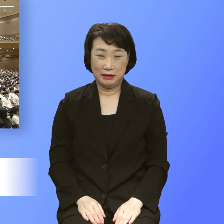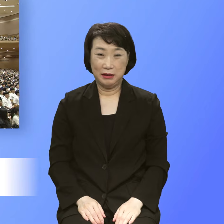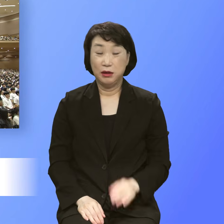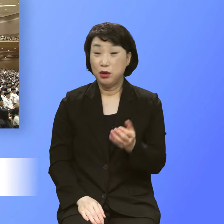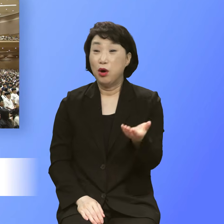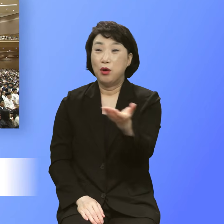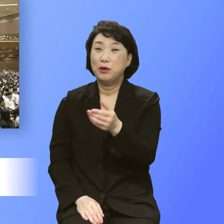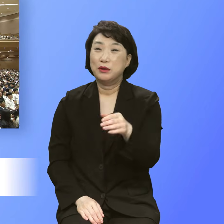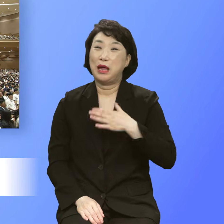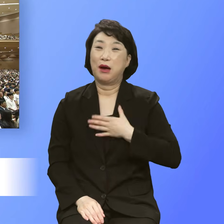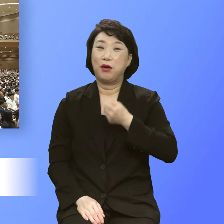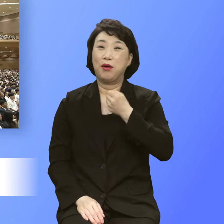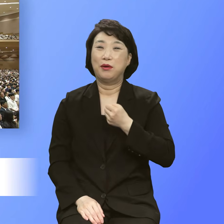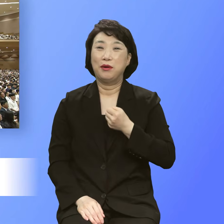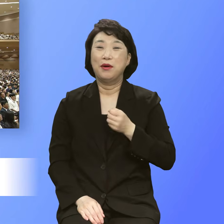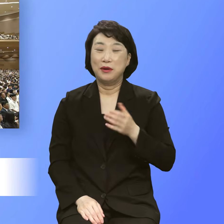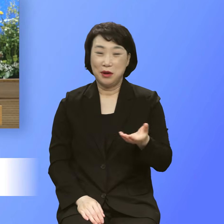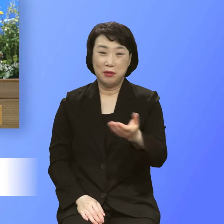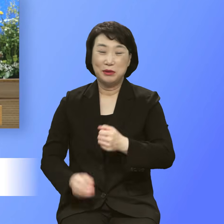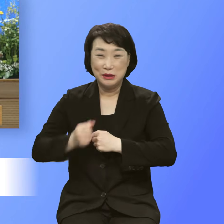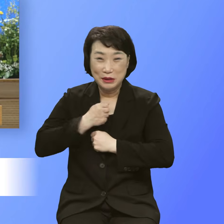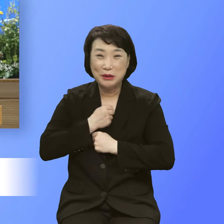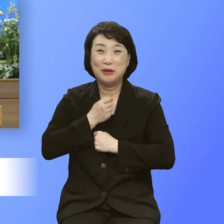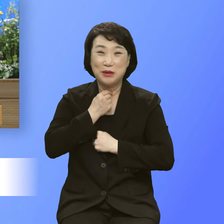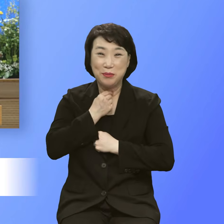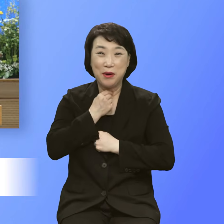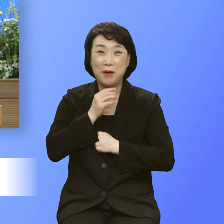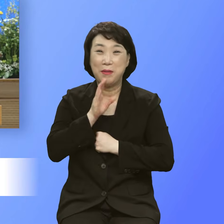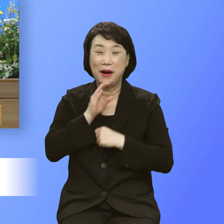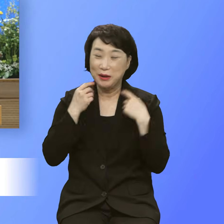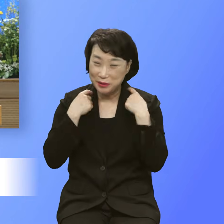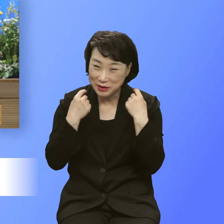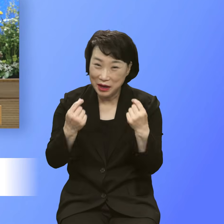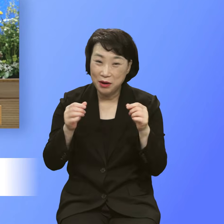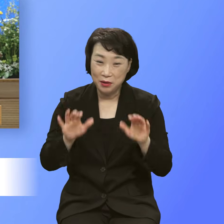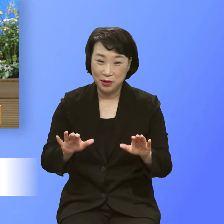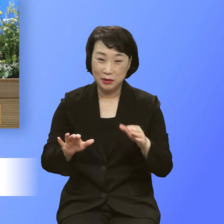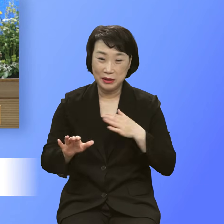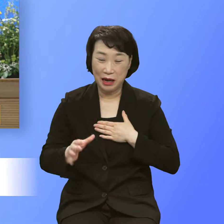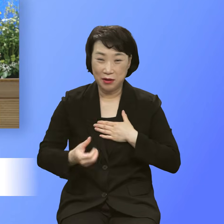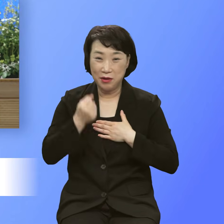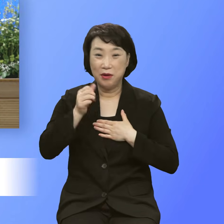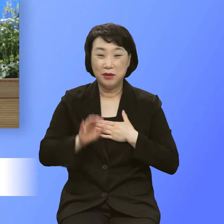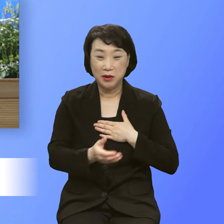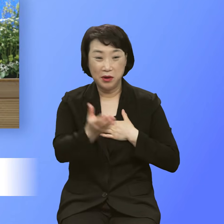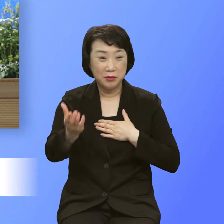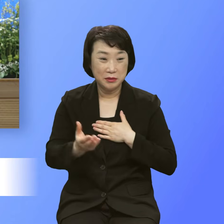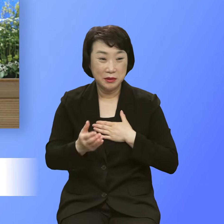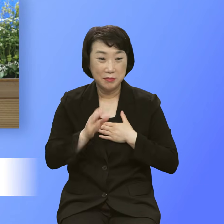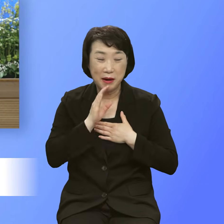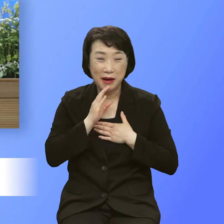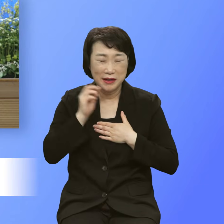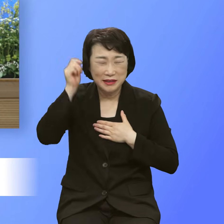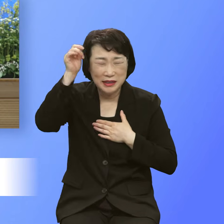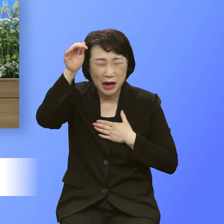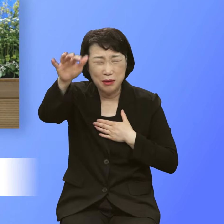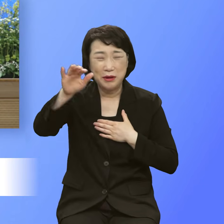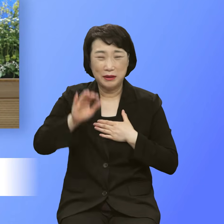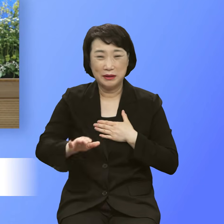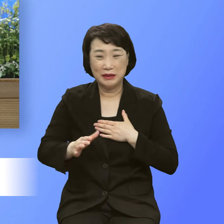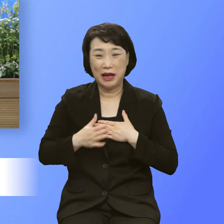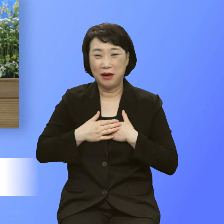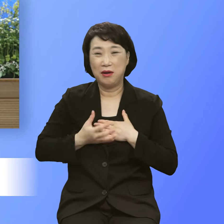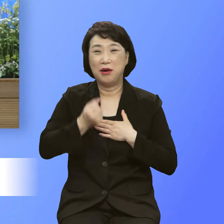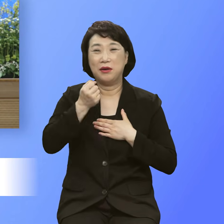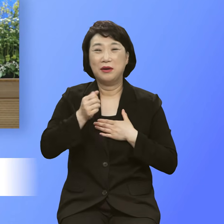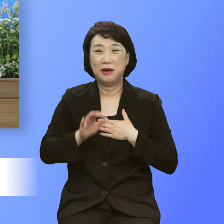그 얼마나 내 것을 가꾸고 얼마나 내 것을 지키고 얼마나 내 것을 사모하고